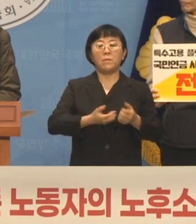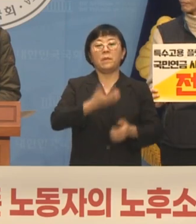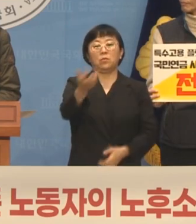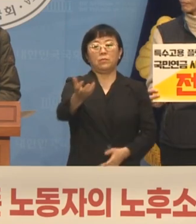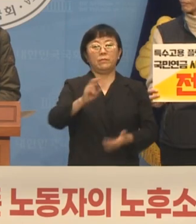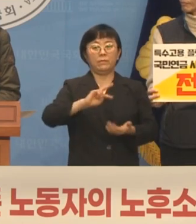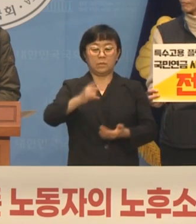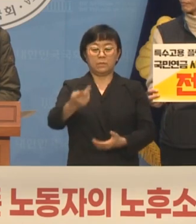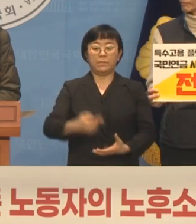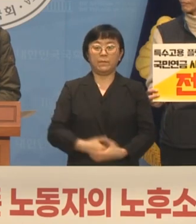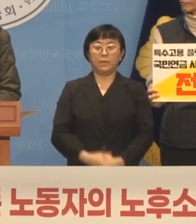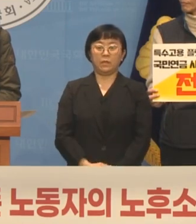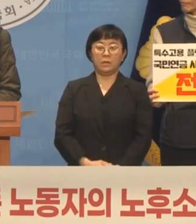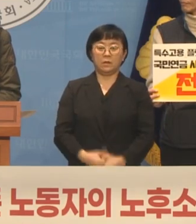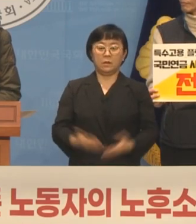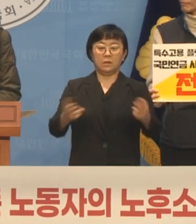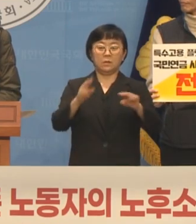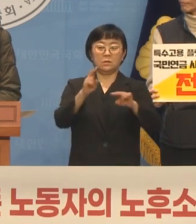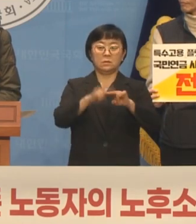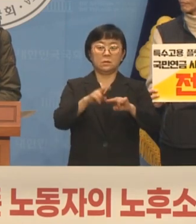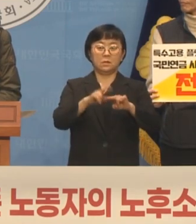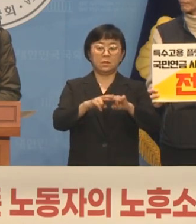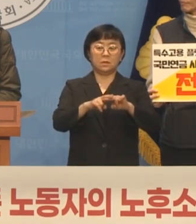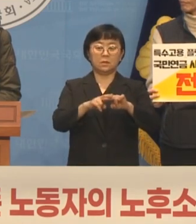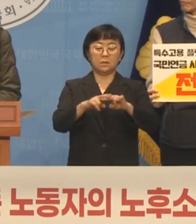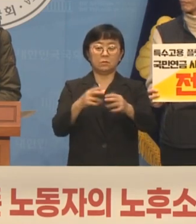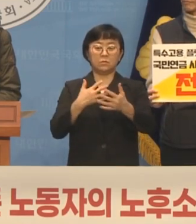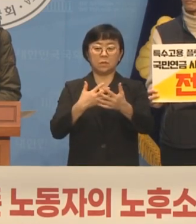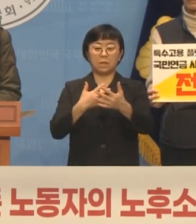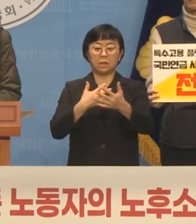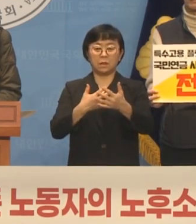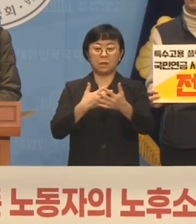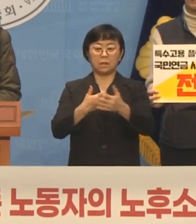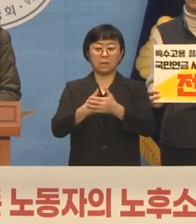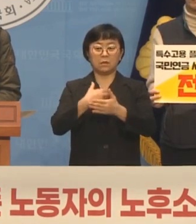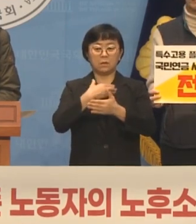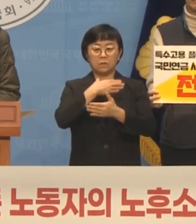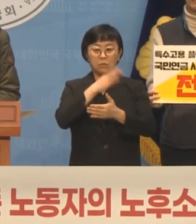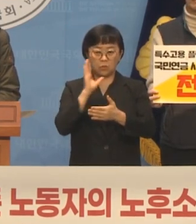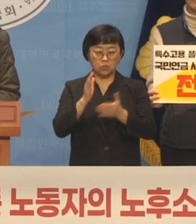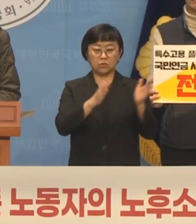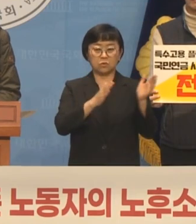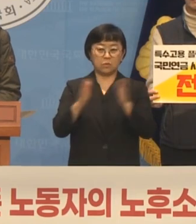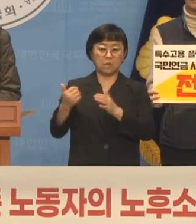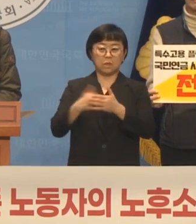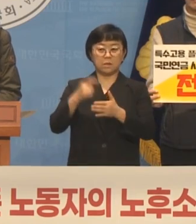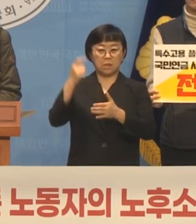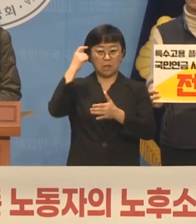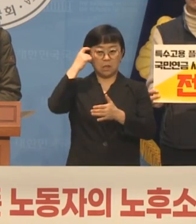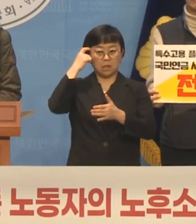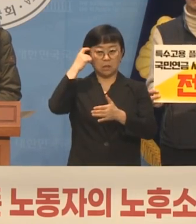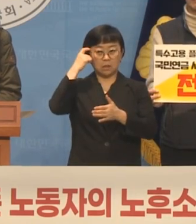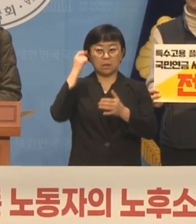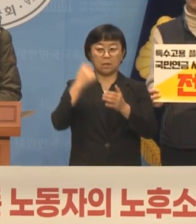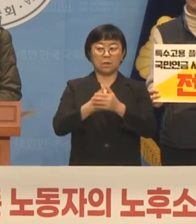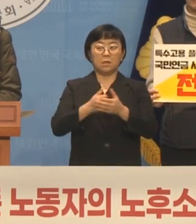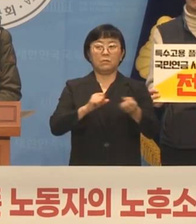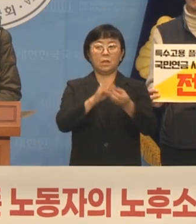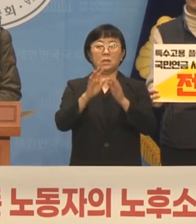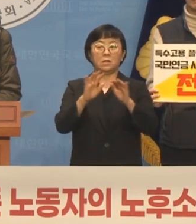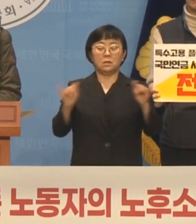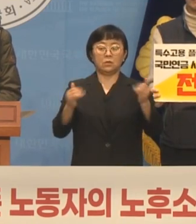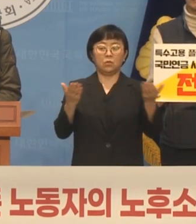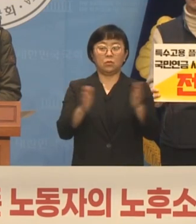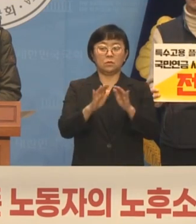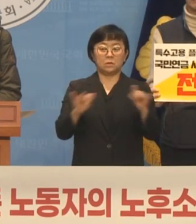상황에 일자리마저도 불안정하니 노후 준비까지 생각하는 플랫폼 노동자가 과연 얼마나